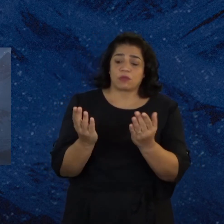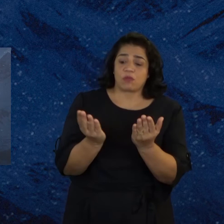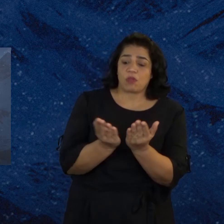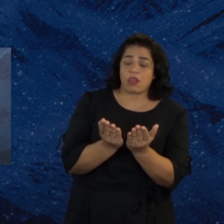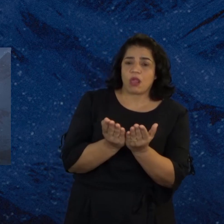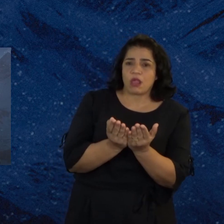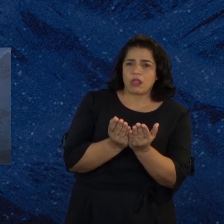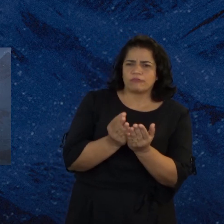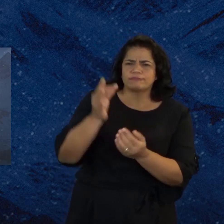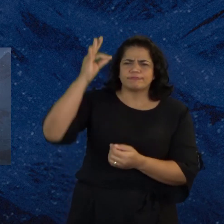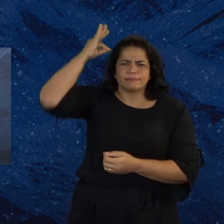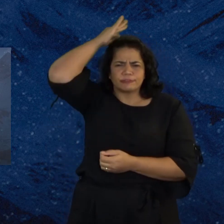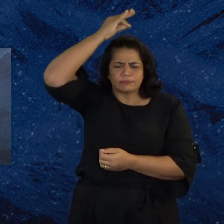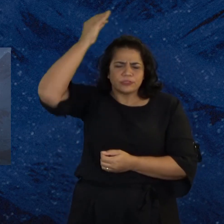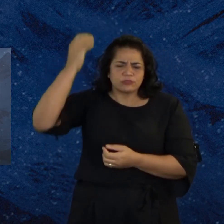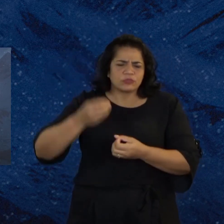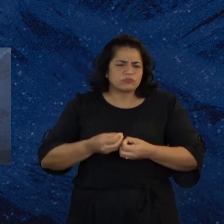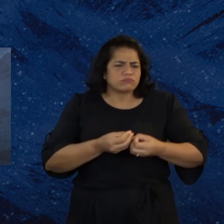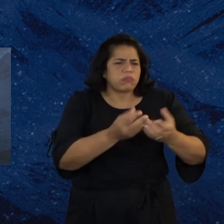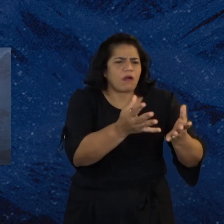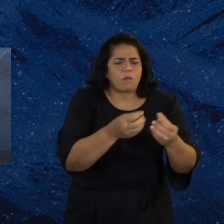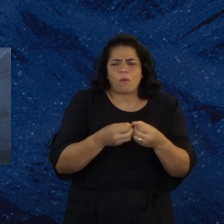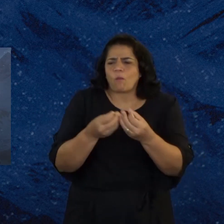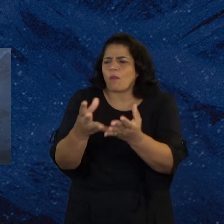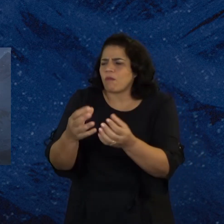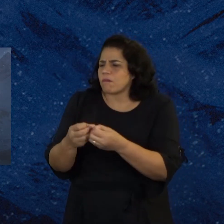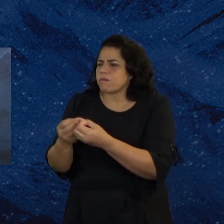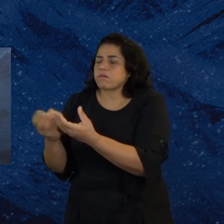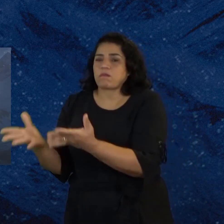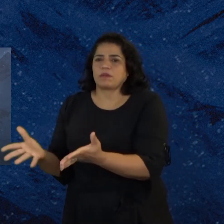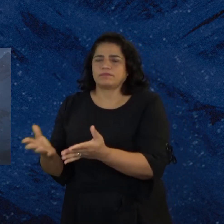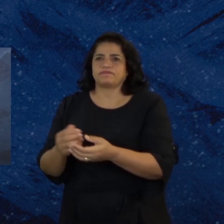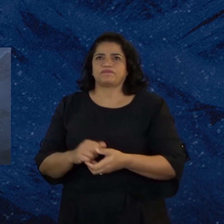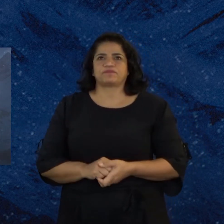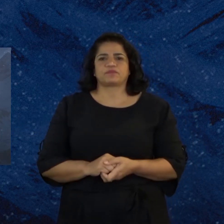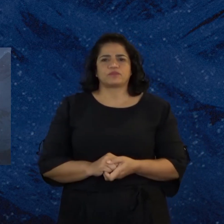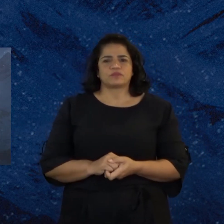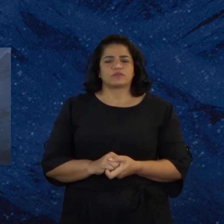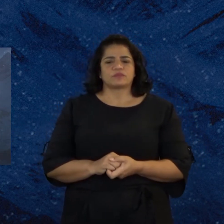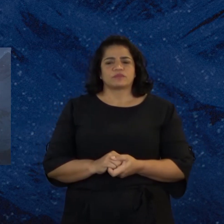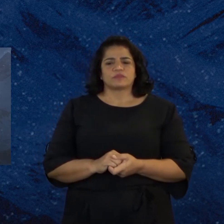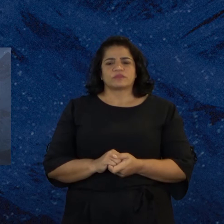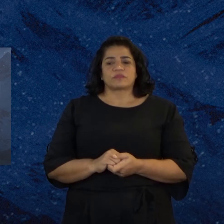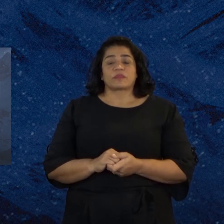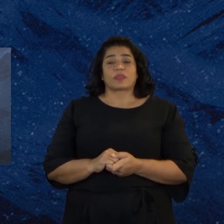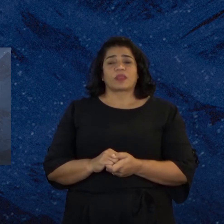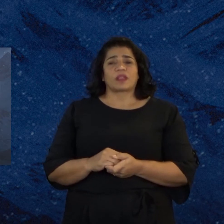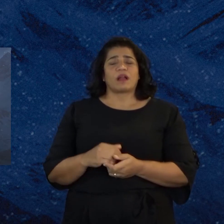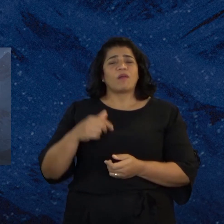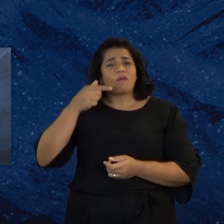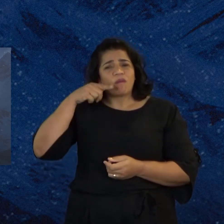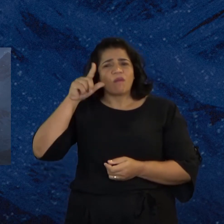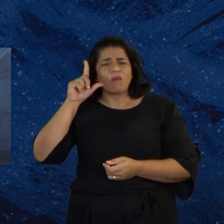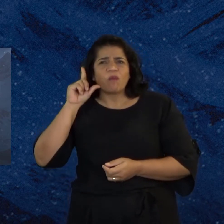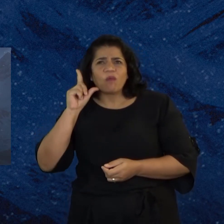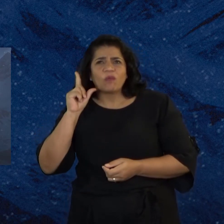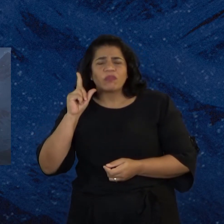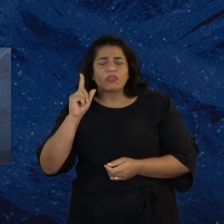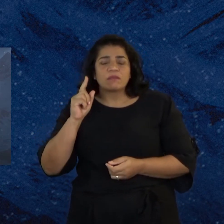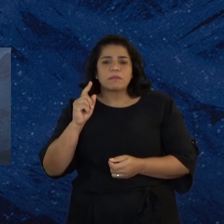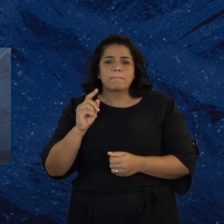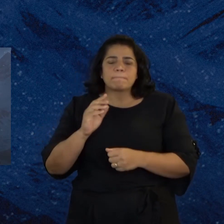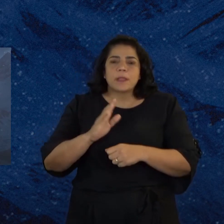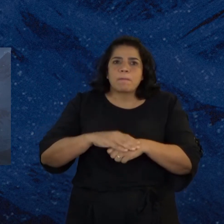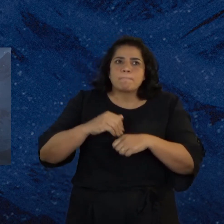É uma coisa maravilhosa. Só ontem, se não me engano, não me falha a memória aqui, mais de 4 mil livros